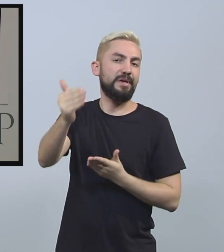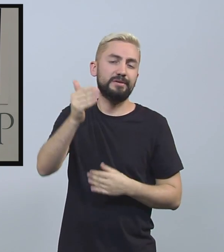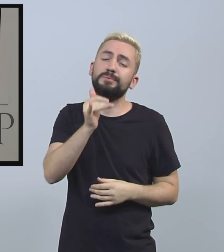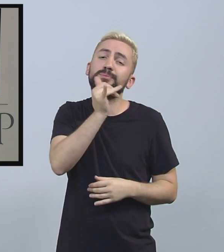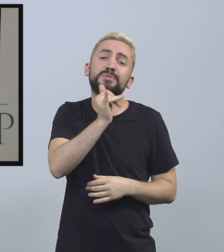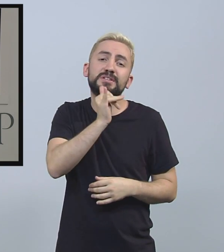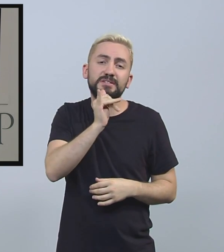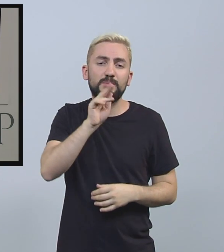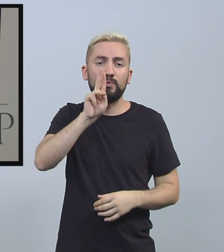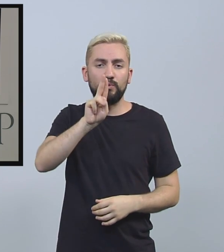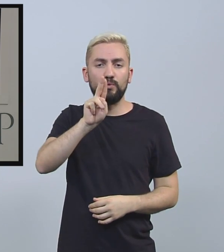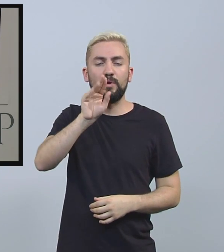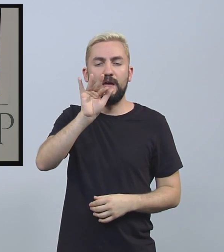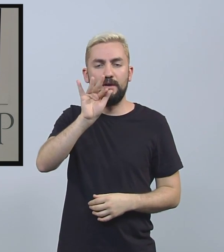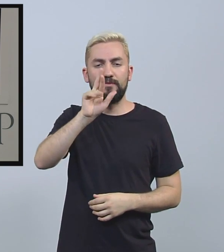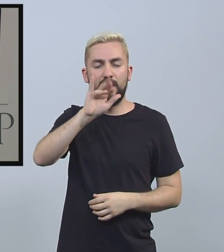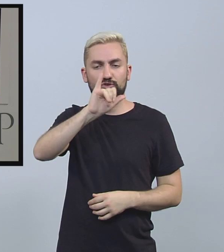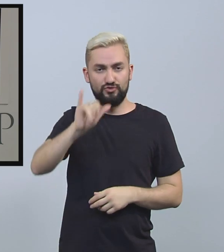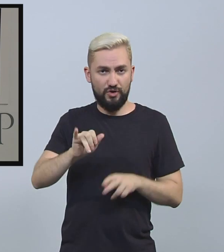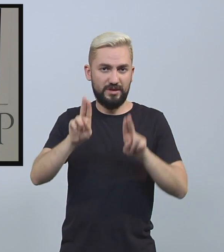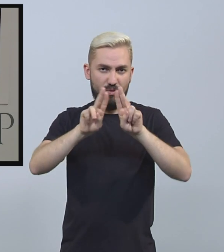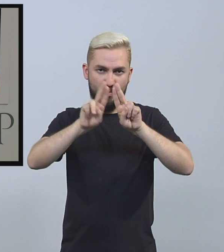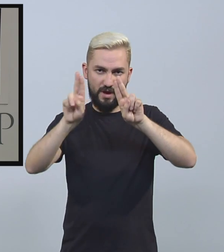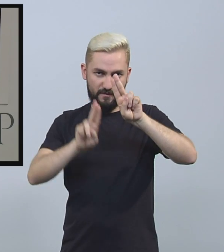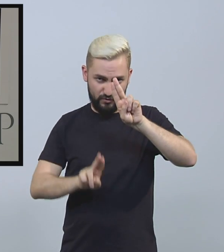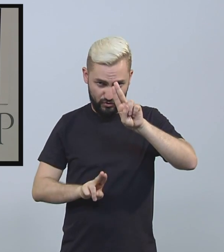Federal do Rio de Janeiro, nos anos 80,